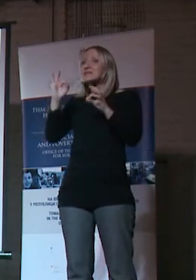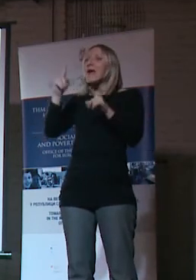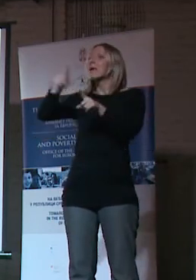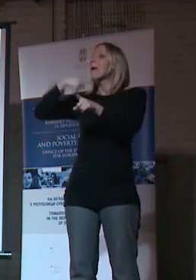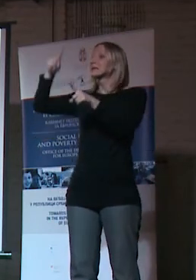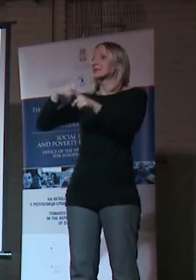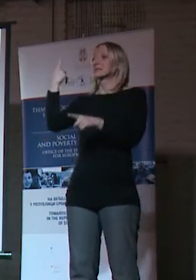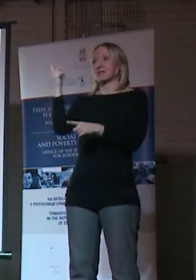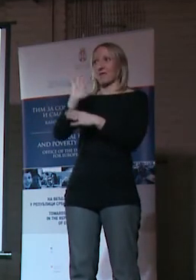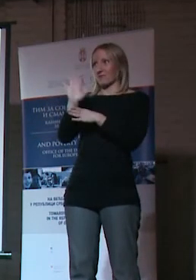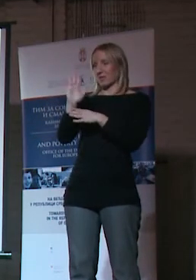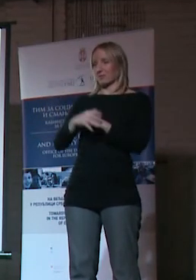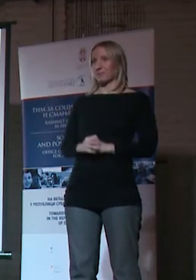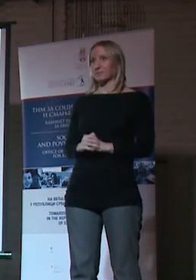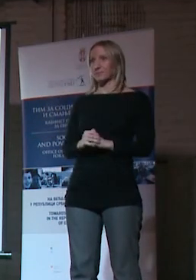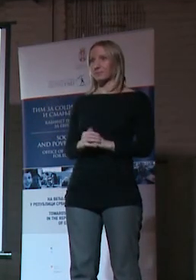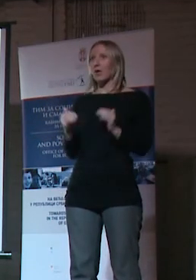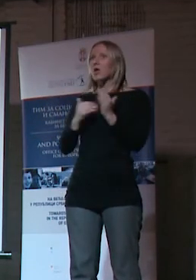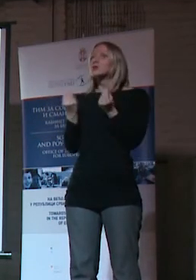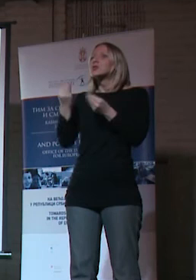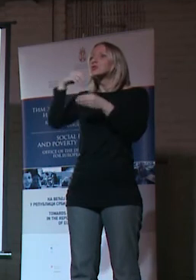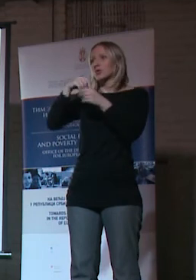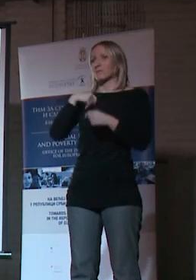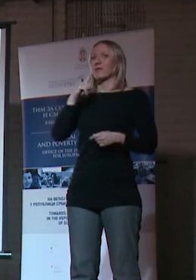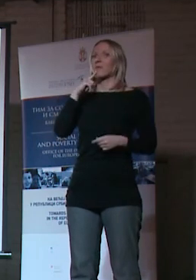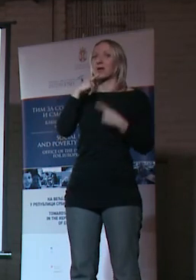film. Moram samo još nešto da vam kažem što je